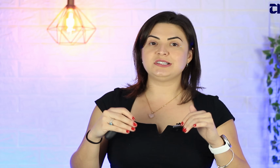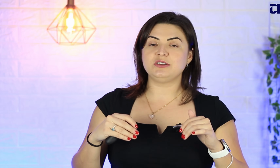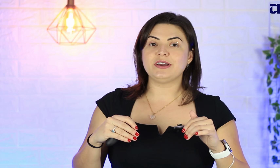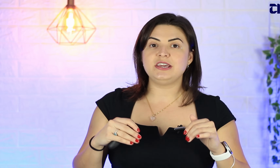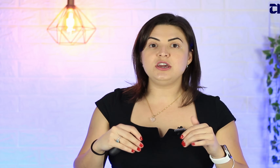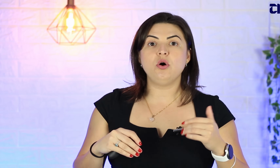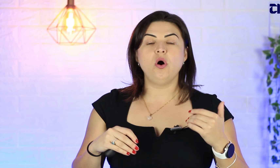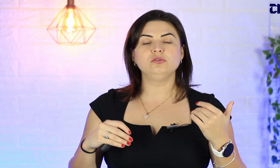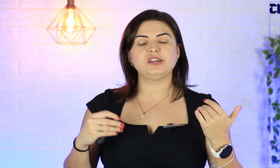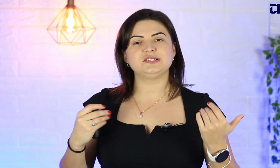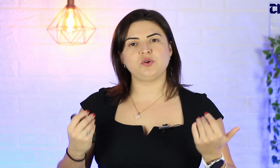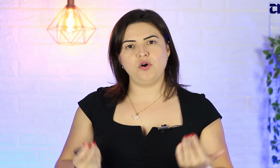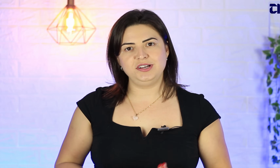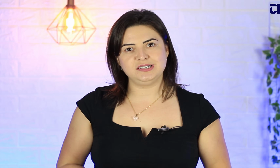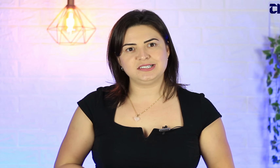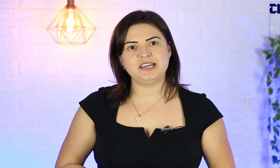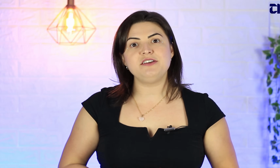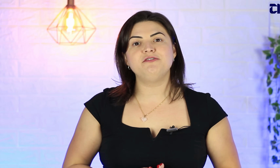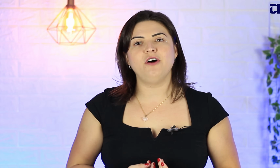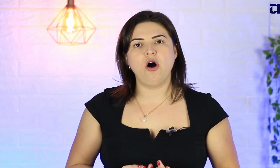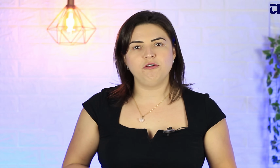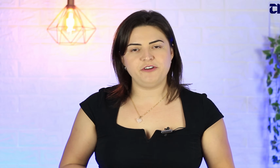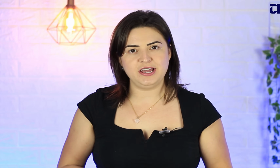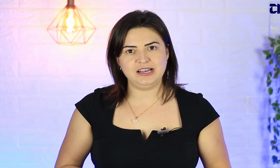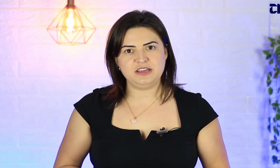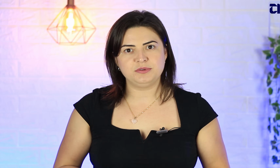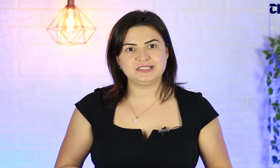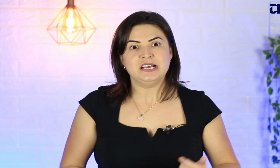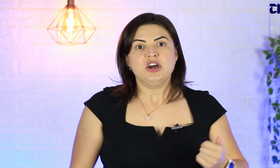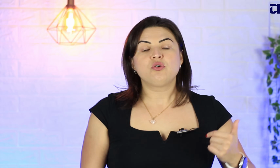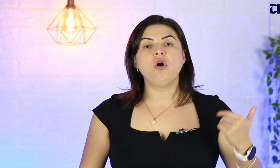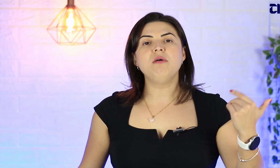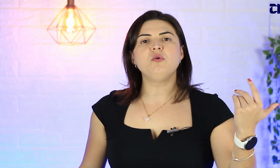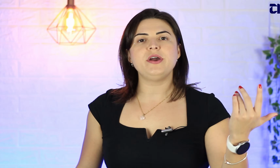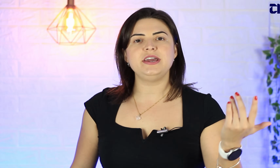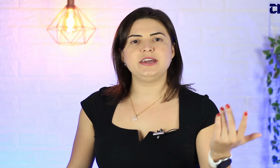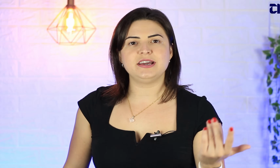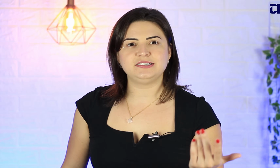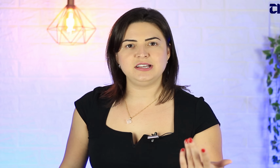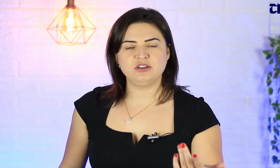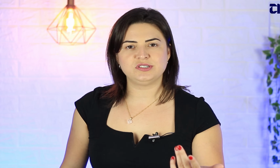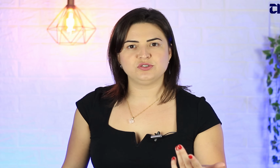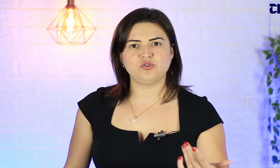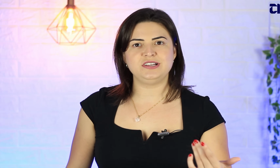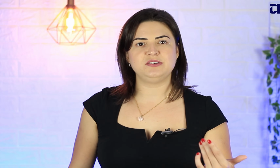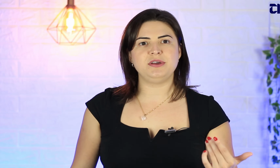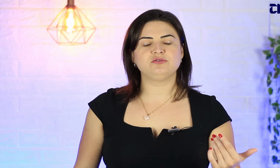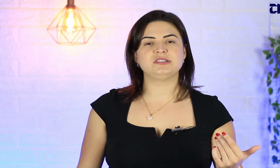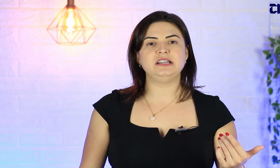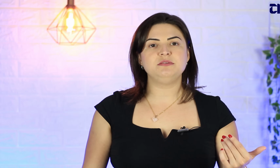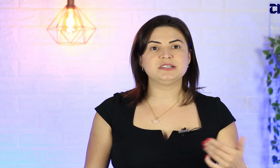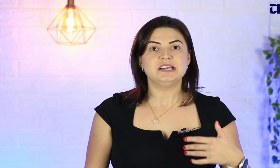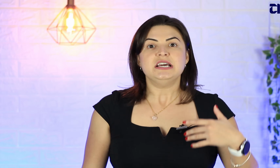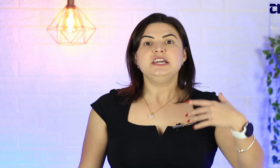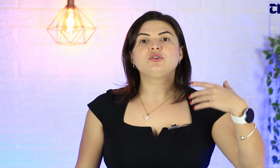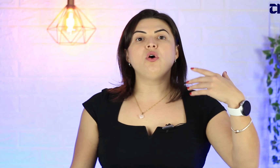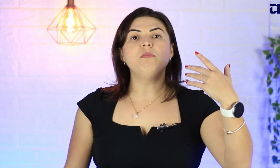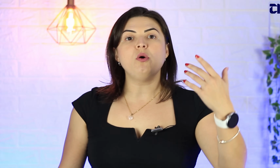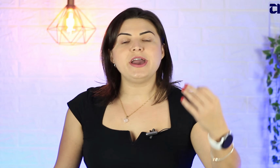mostrando aqui outras coisas que envolvem a Libras, como enriquecer os seus conhecimentos na Libras e como